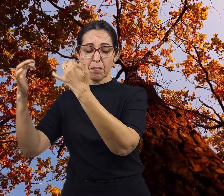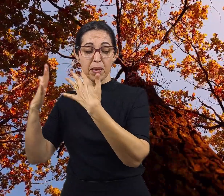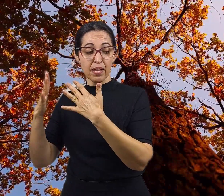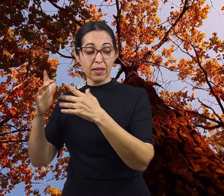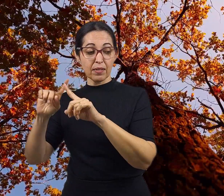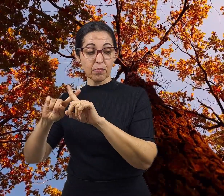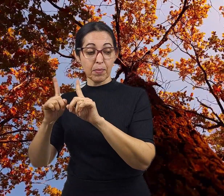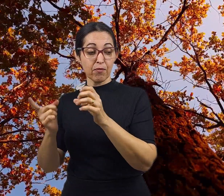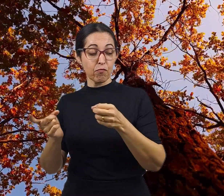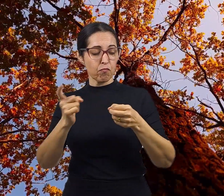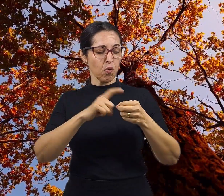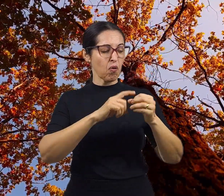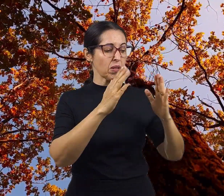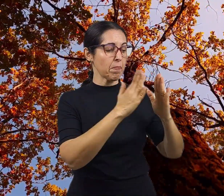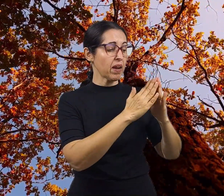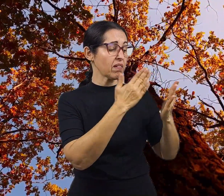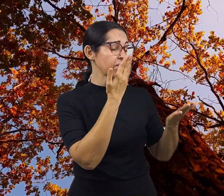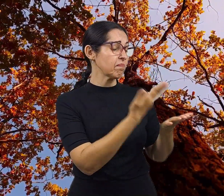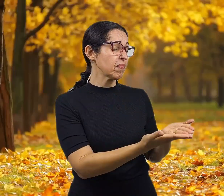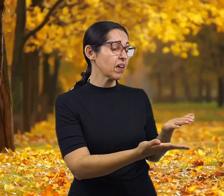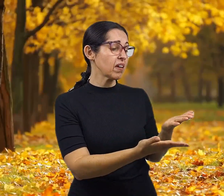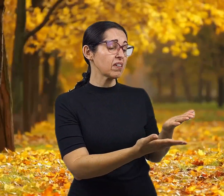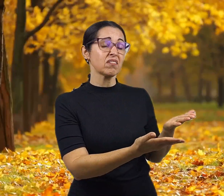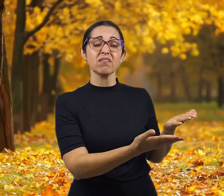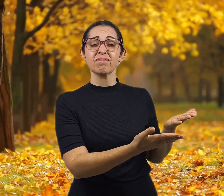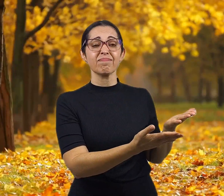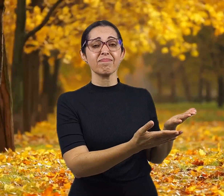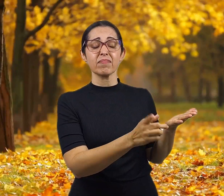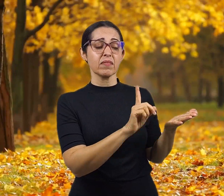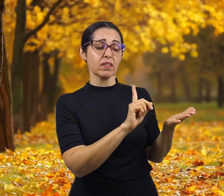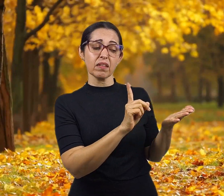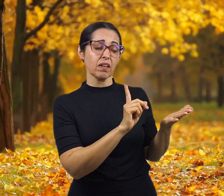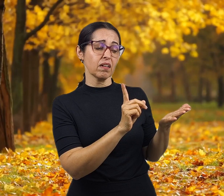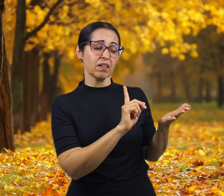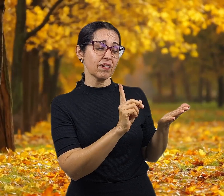O Senhor mostrou um casal que vem à igreja, recebe uma bênção, mas depois a bênção